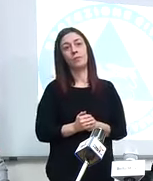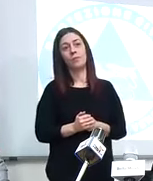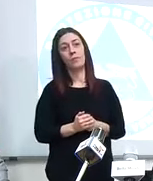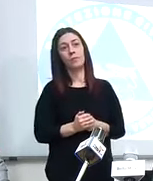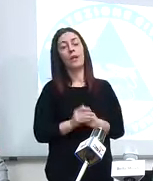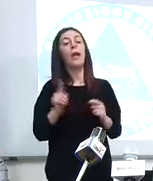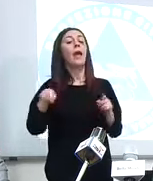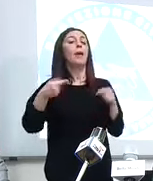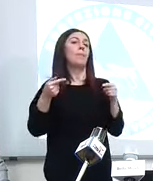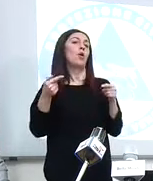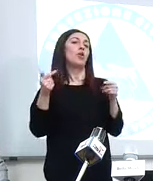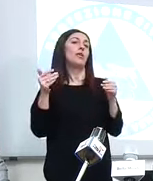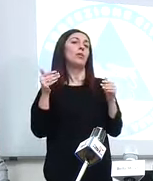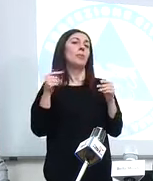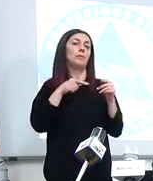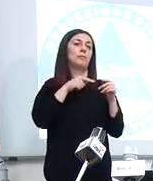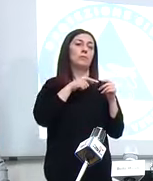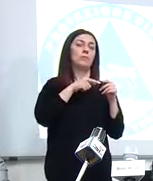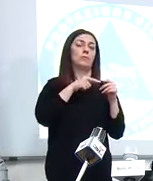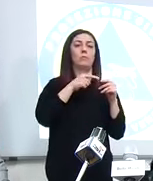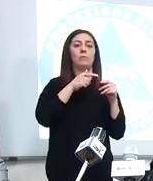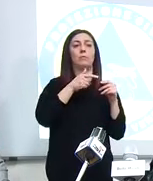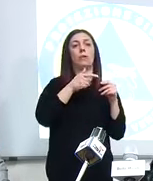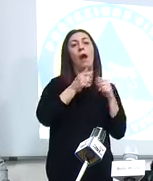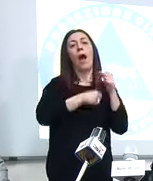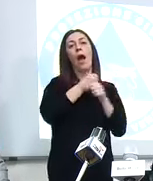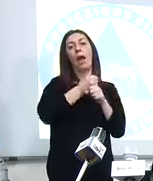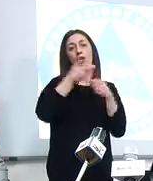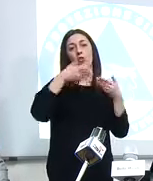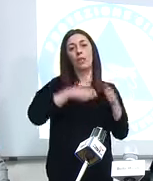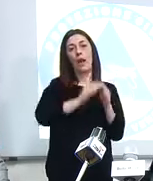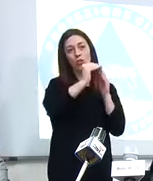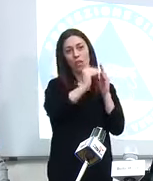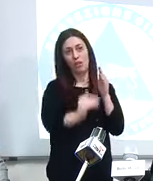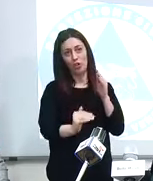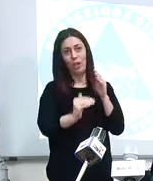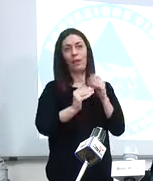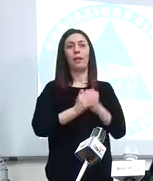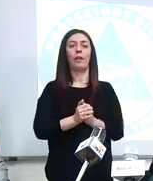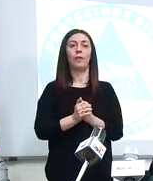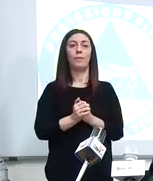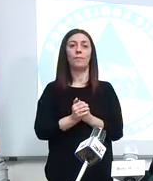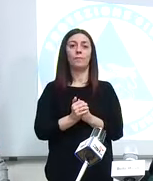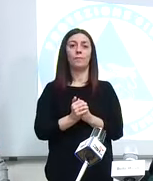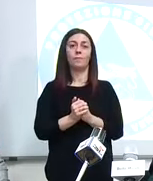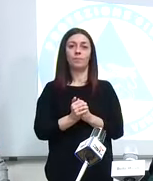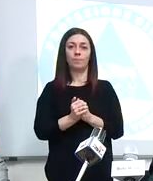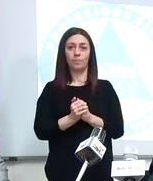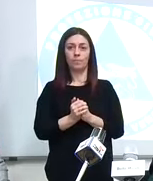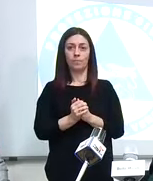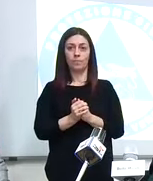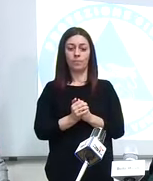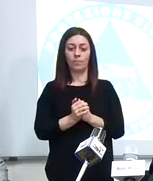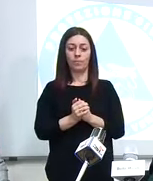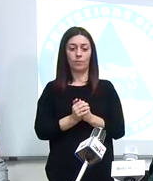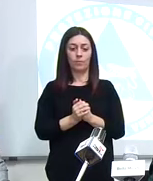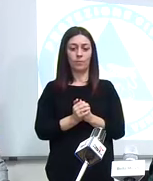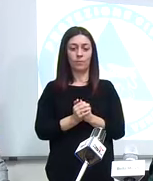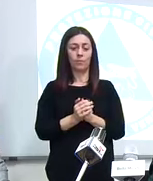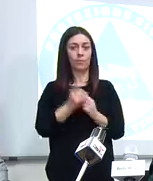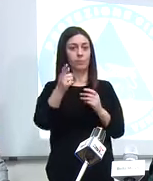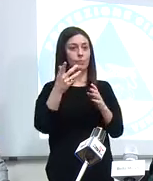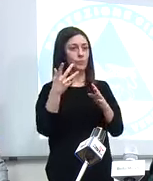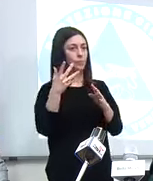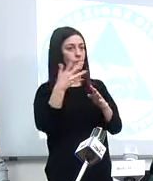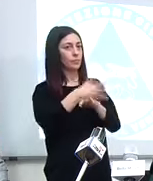infatti, 49, sì, 48, sì, 48, e poi, ecco, questo è un po' fino al raggiungimento delle coorti. Come? Nel caso in cui arrivasse, posso